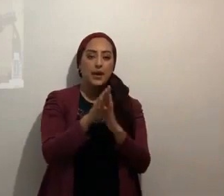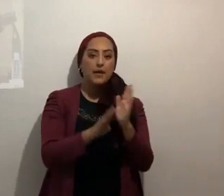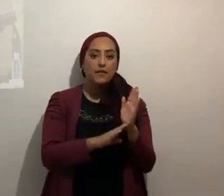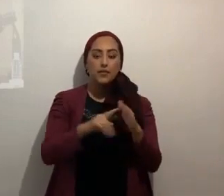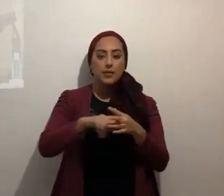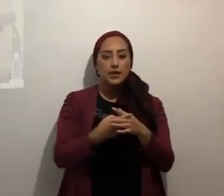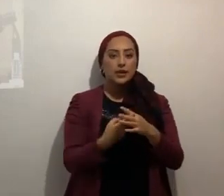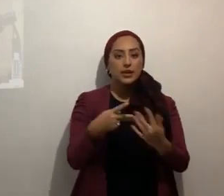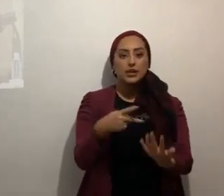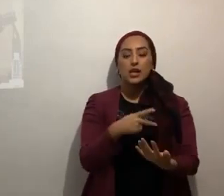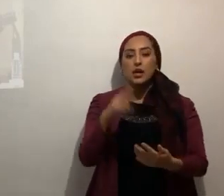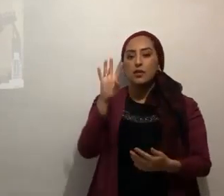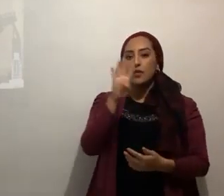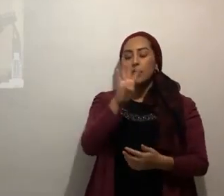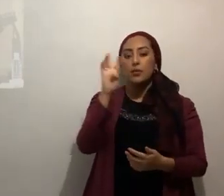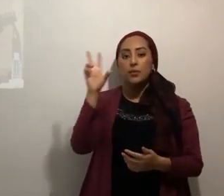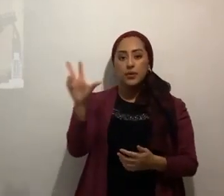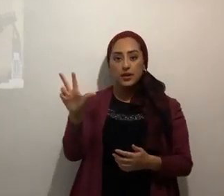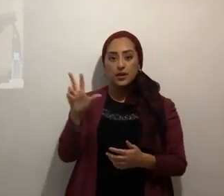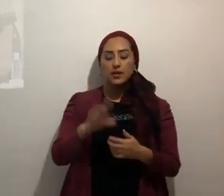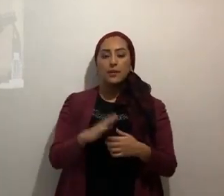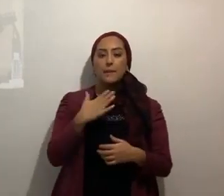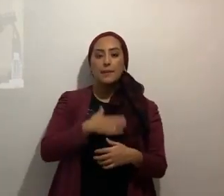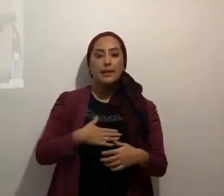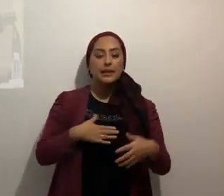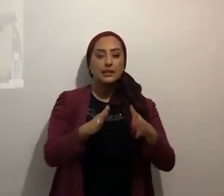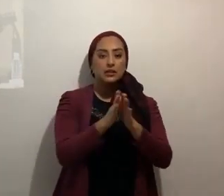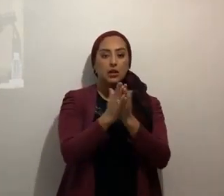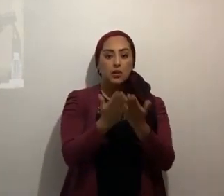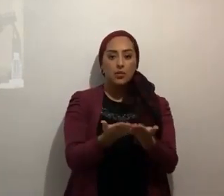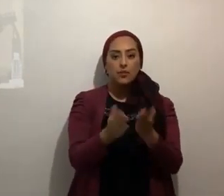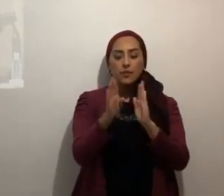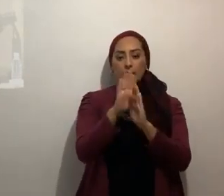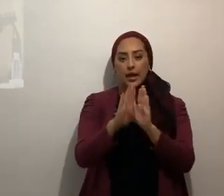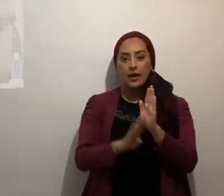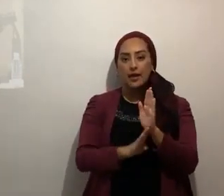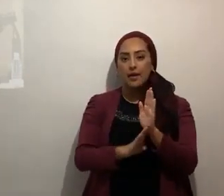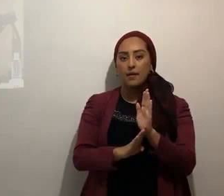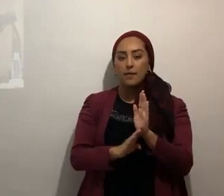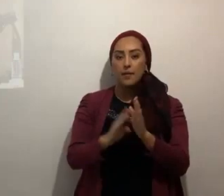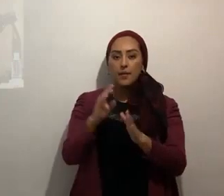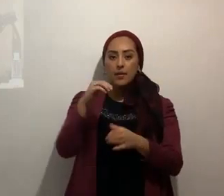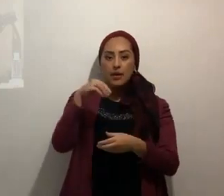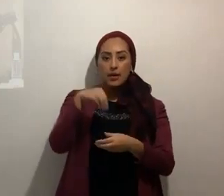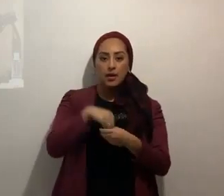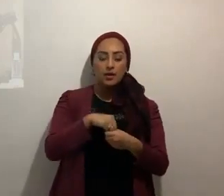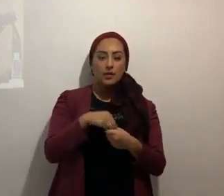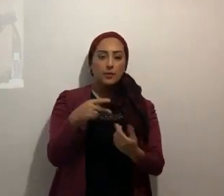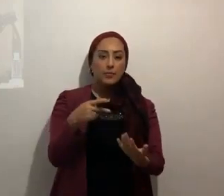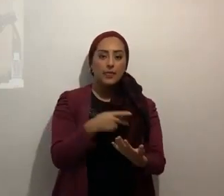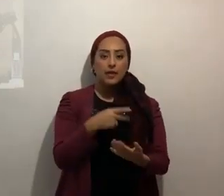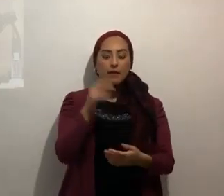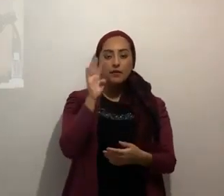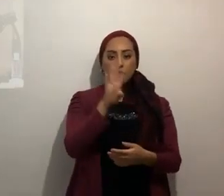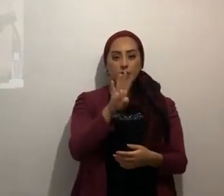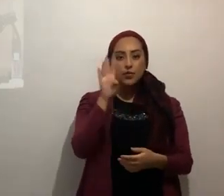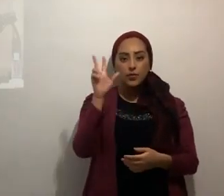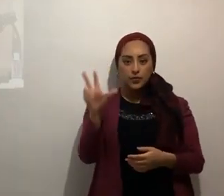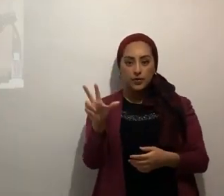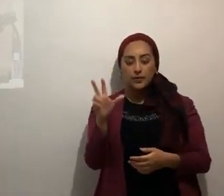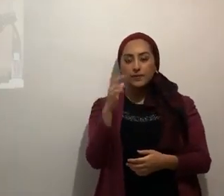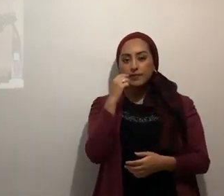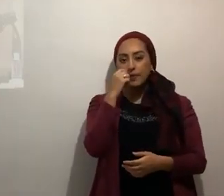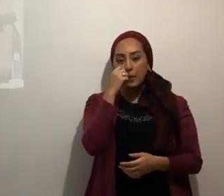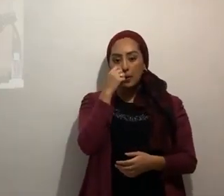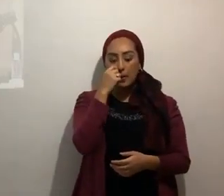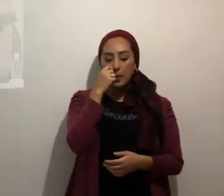empezar en el Salmo 43. Por favor, abran su Biblia, su Tanaj, en el Salmo